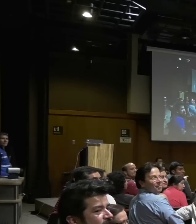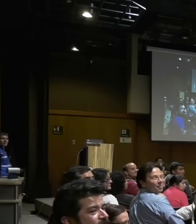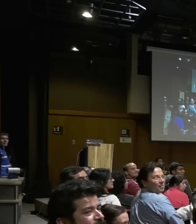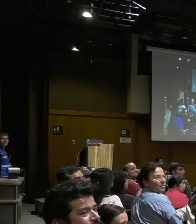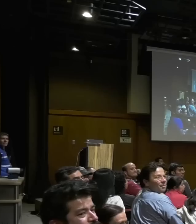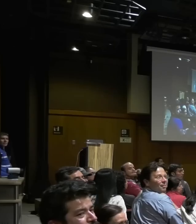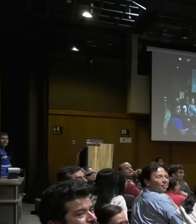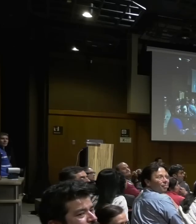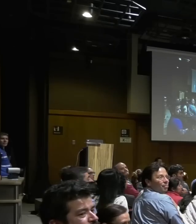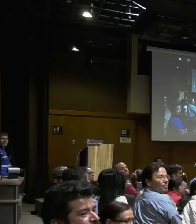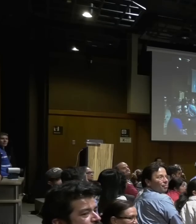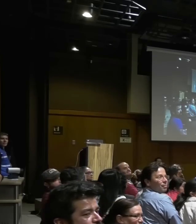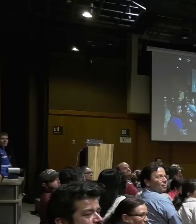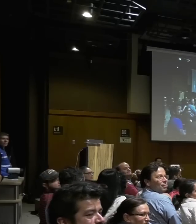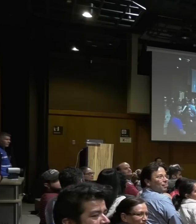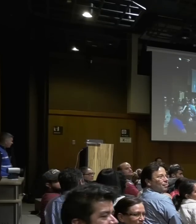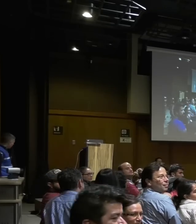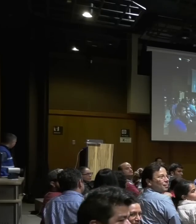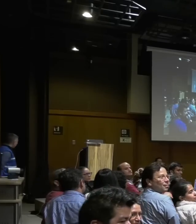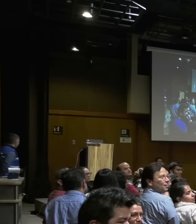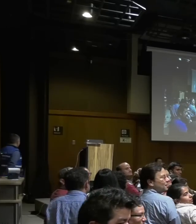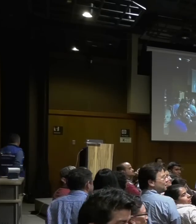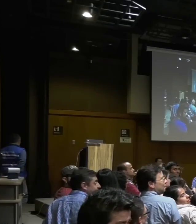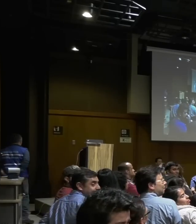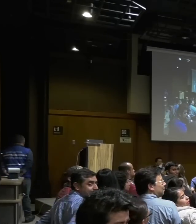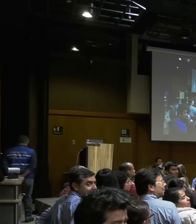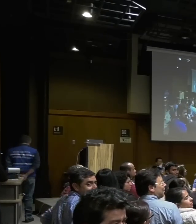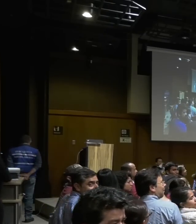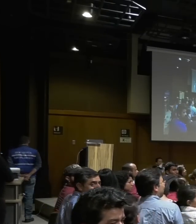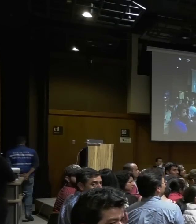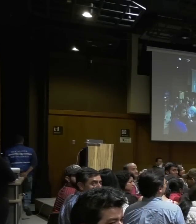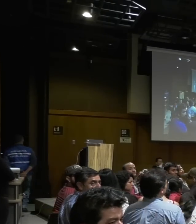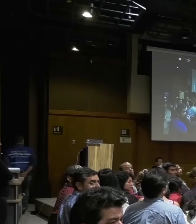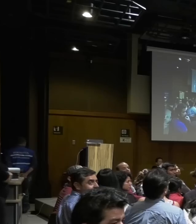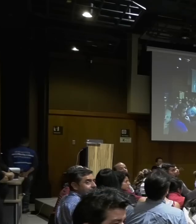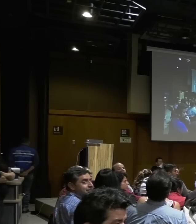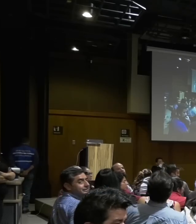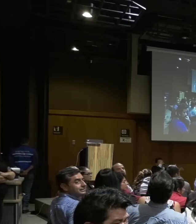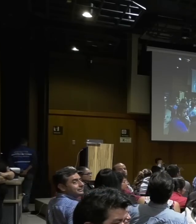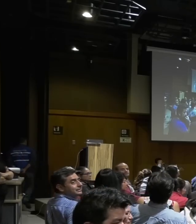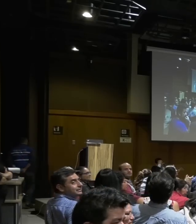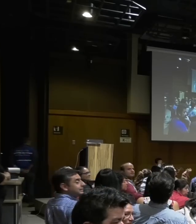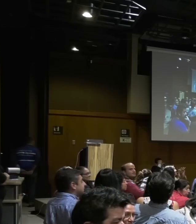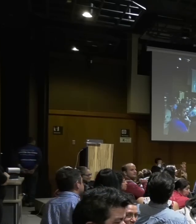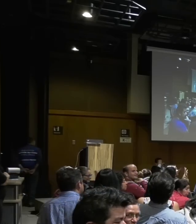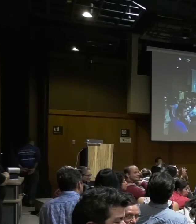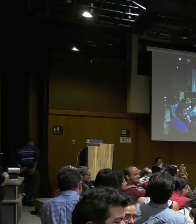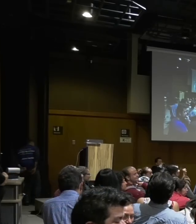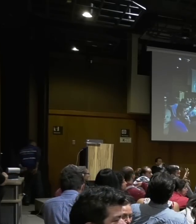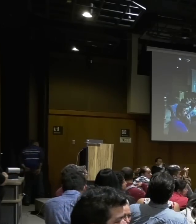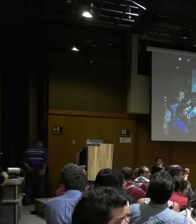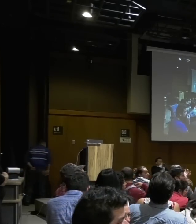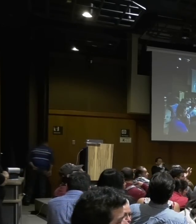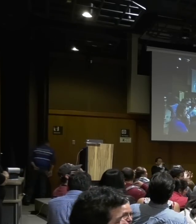historia narra que en aquel tiempo los compositores o quienes interpretaban canciones se la